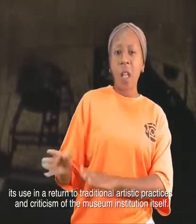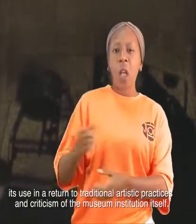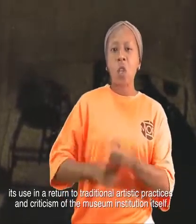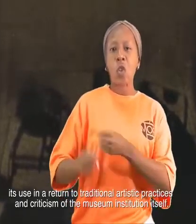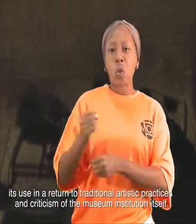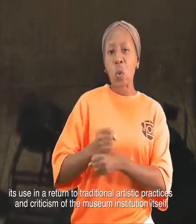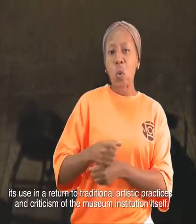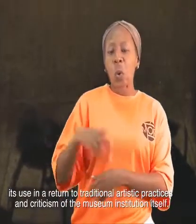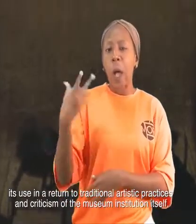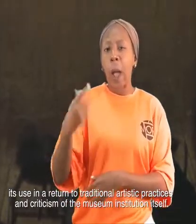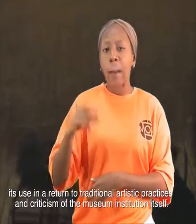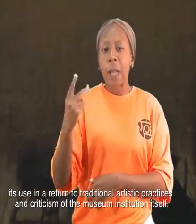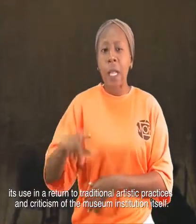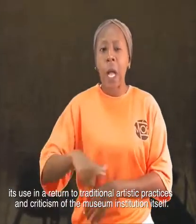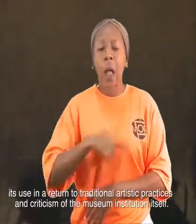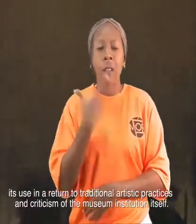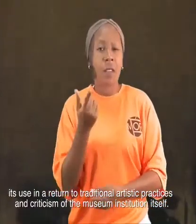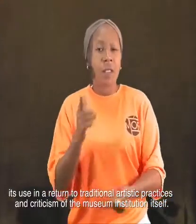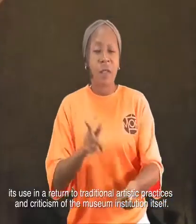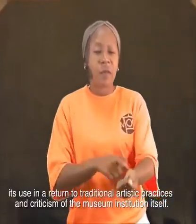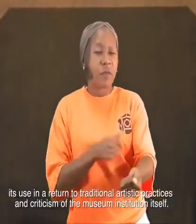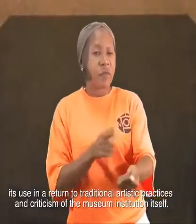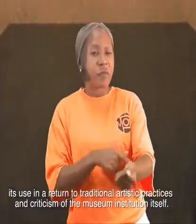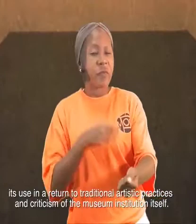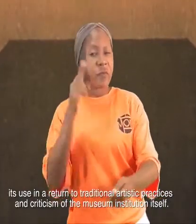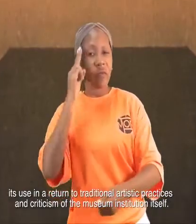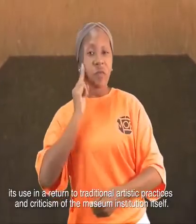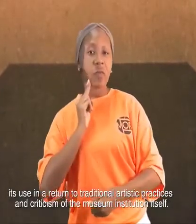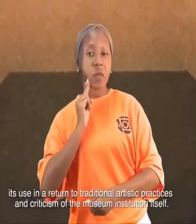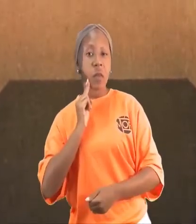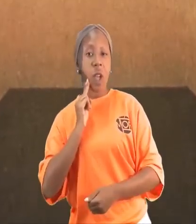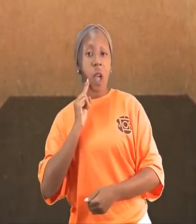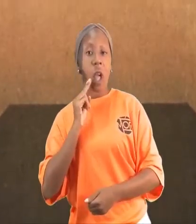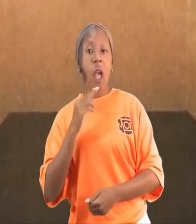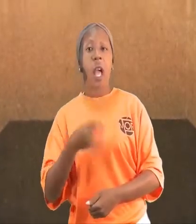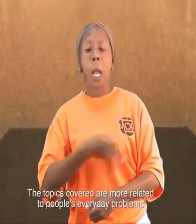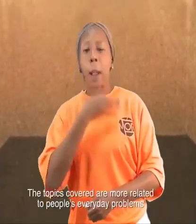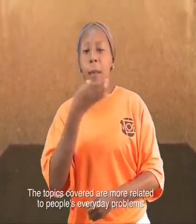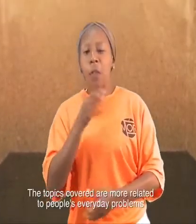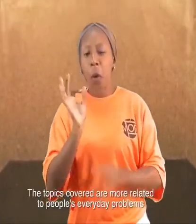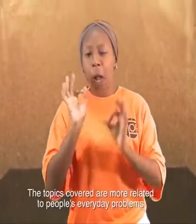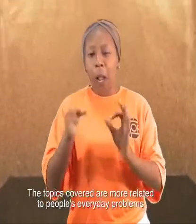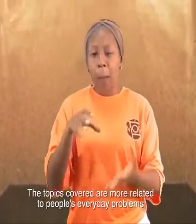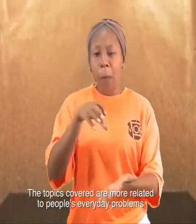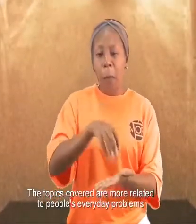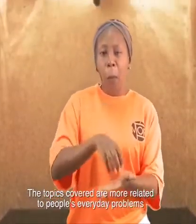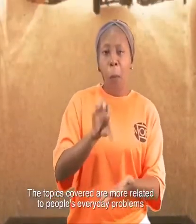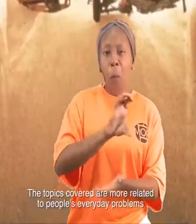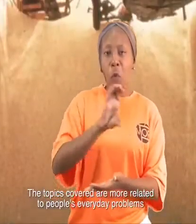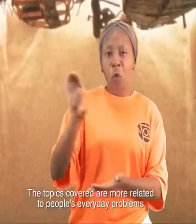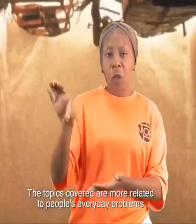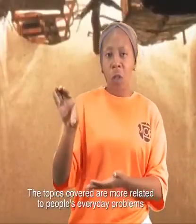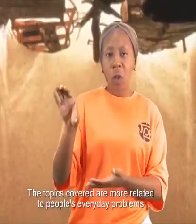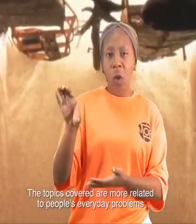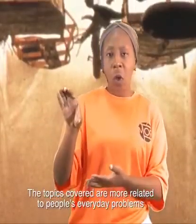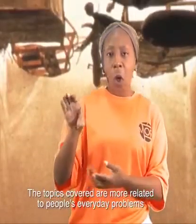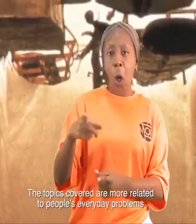tradicionales y la crítica a la propia institución museística. Los temas tratados están más